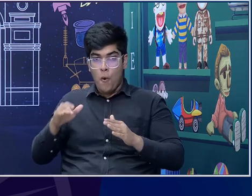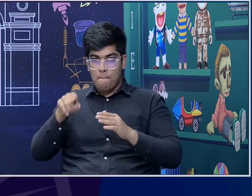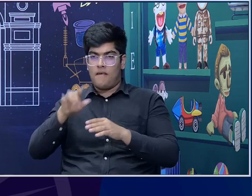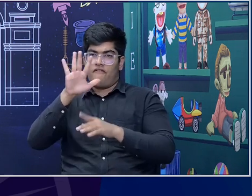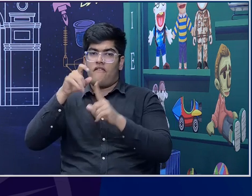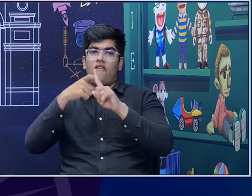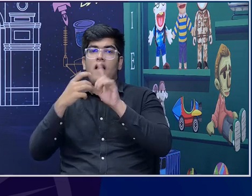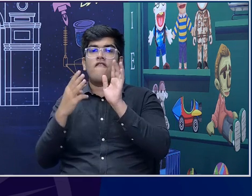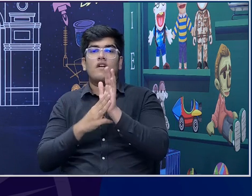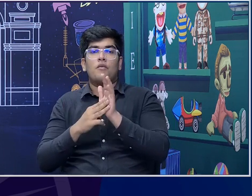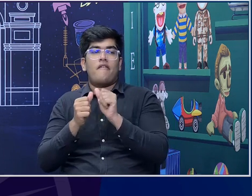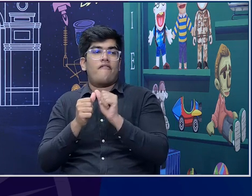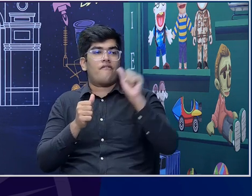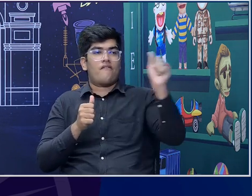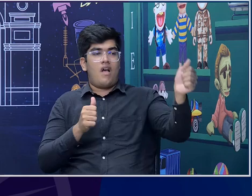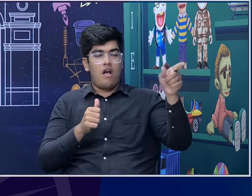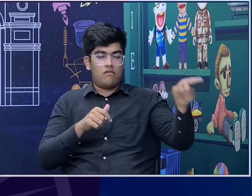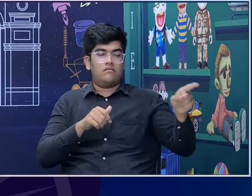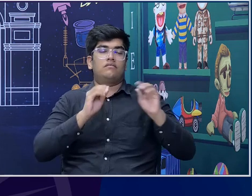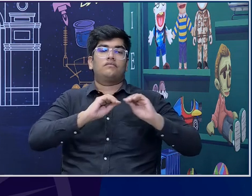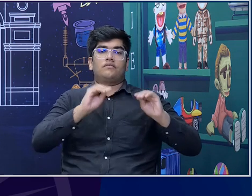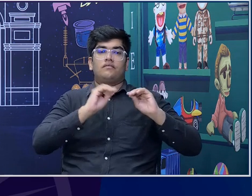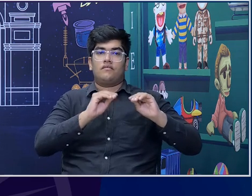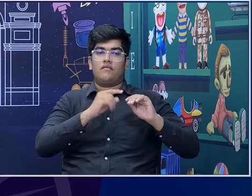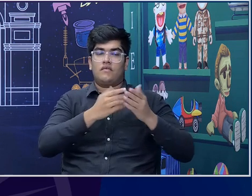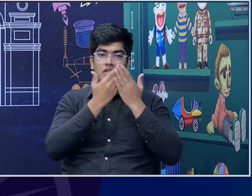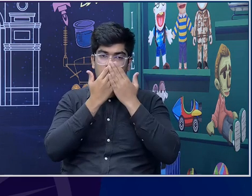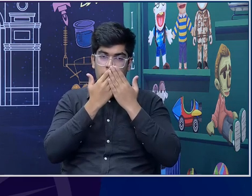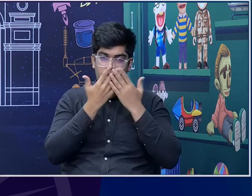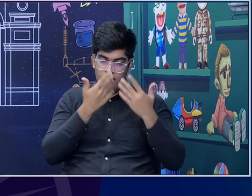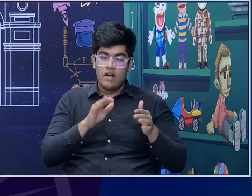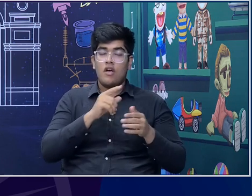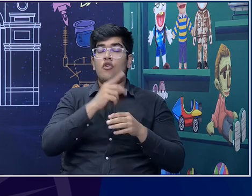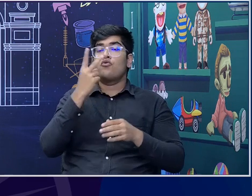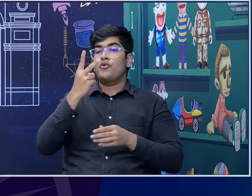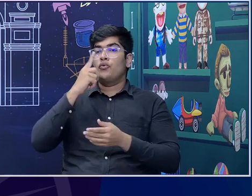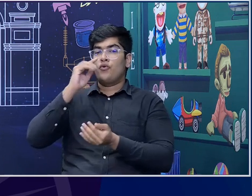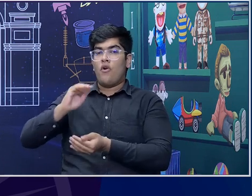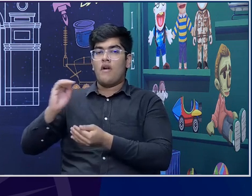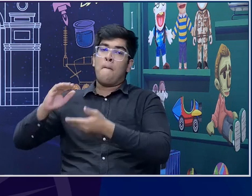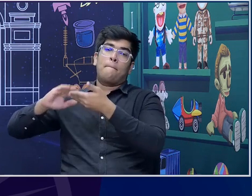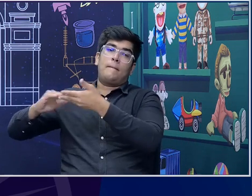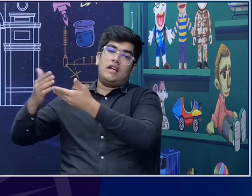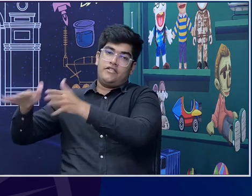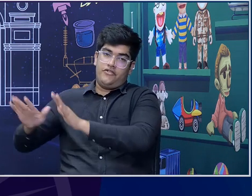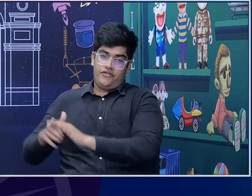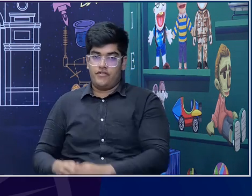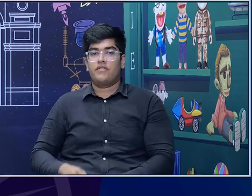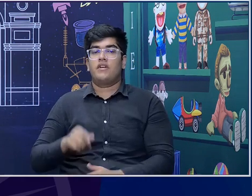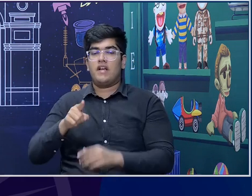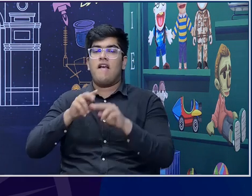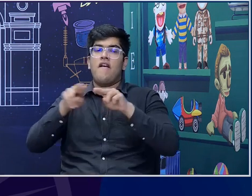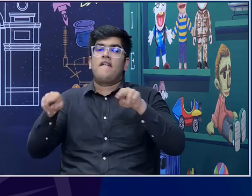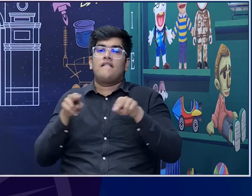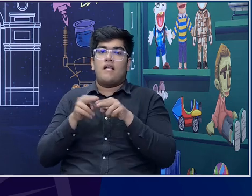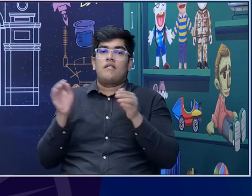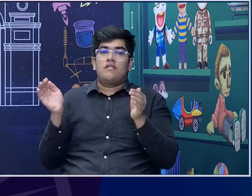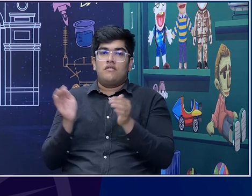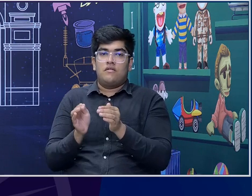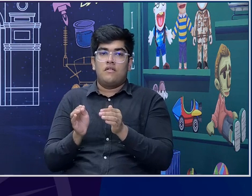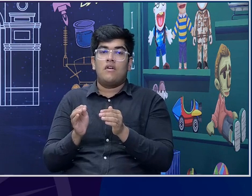हैं और उनकी दो लड़कियों की शादी हो चुकी है तो ये है उनका एक छोटा सा परिवार लेकिन एक